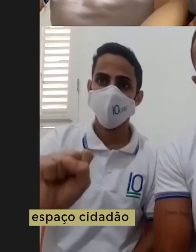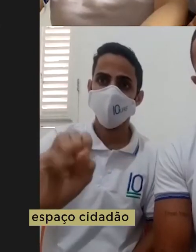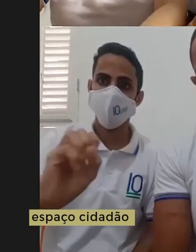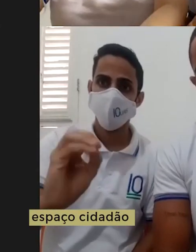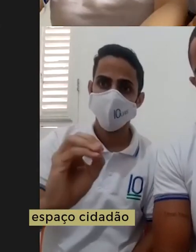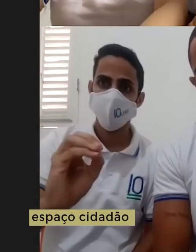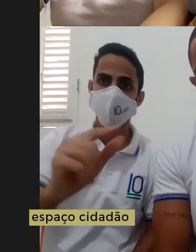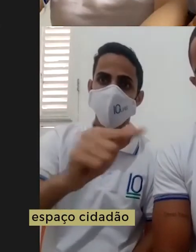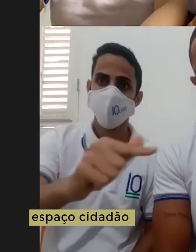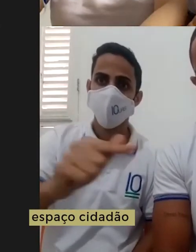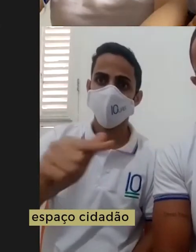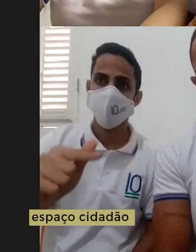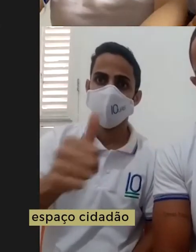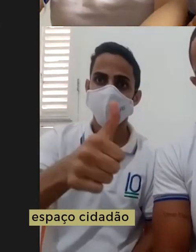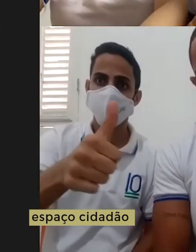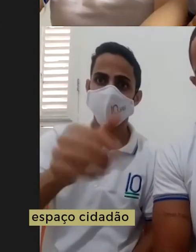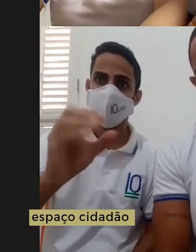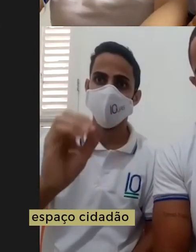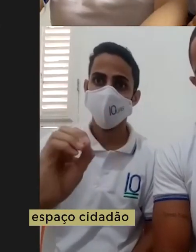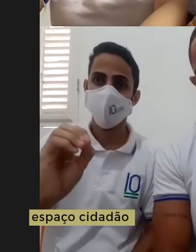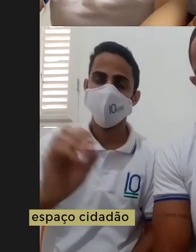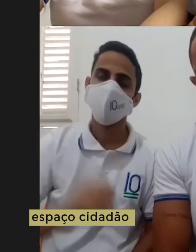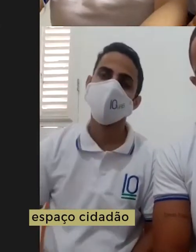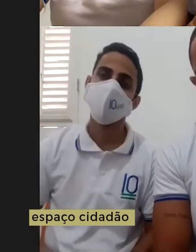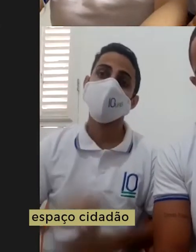99970-7710 ou ir lá no nosso Instagram,